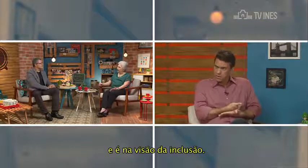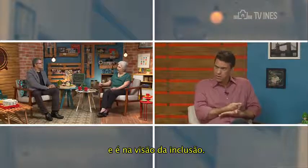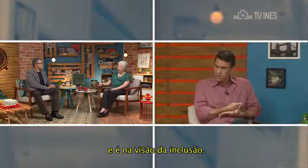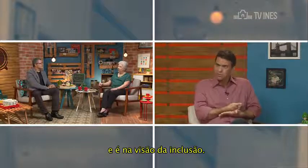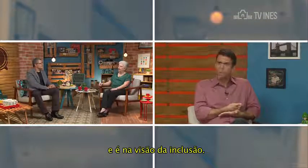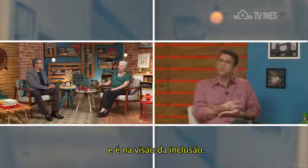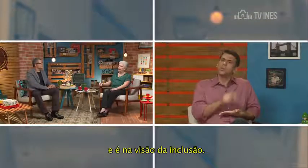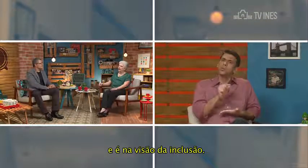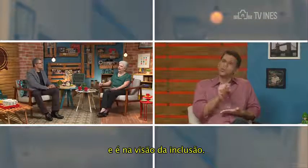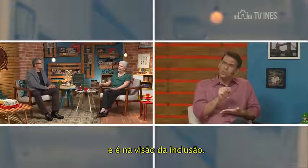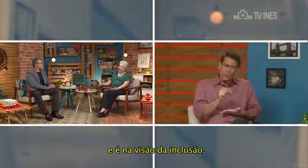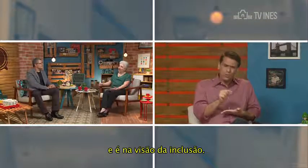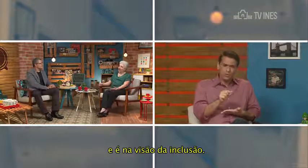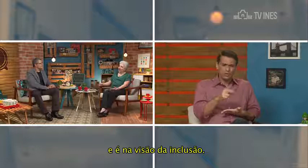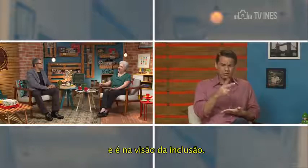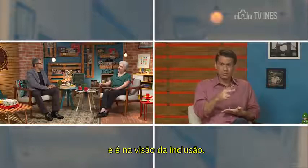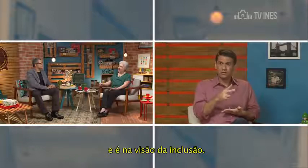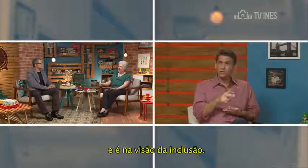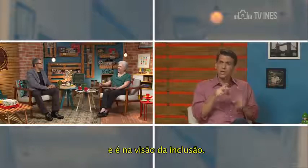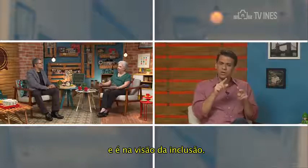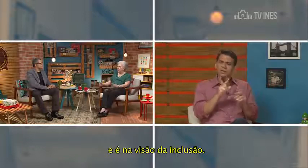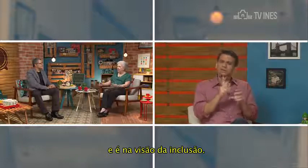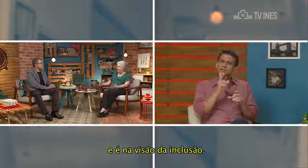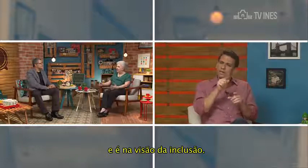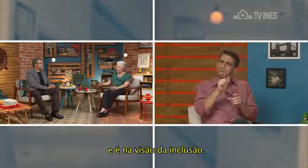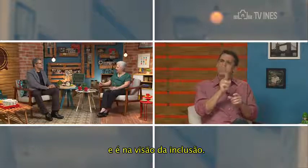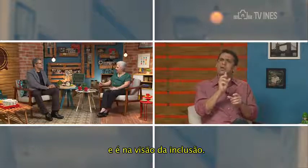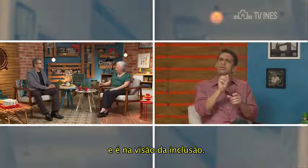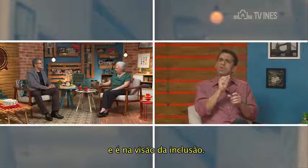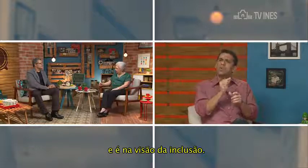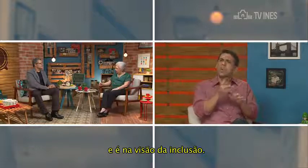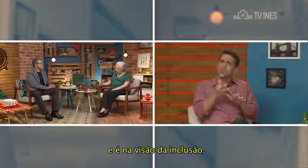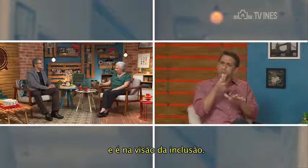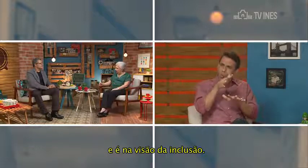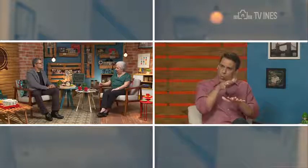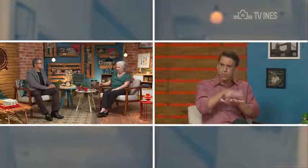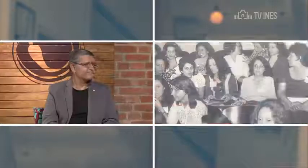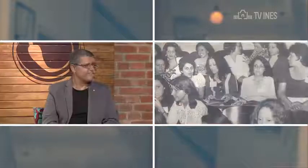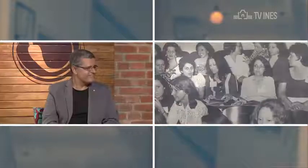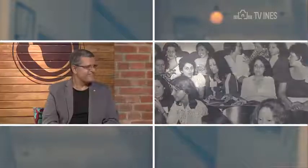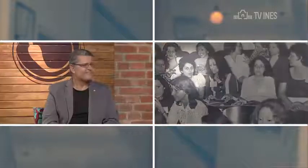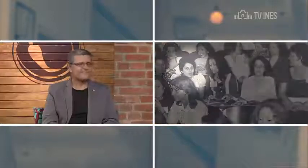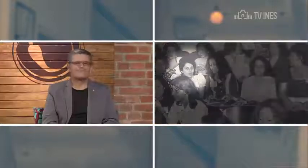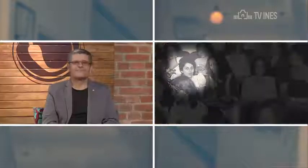bebê E é na visão Da inclusão